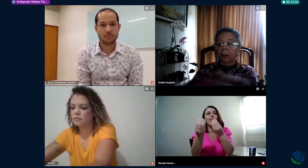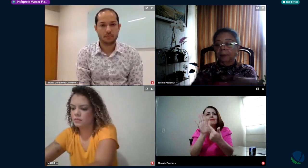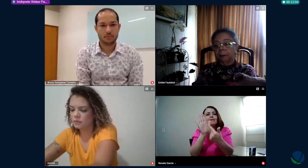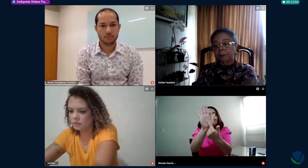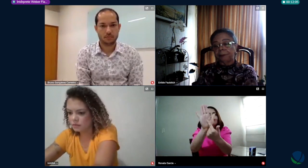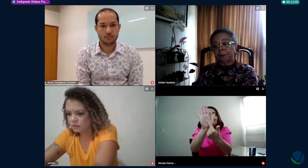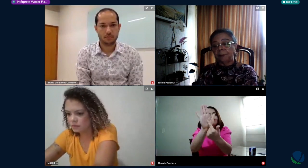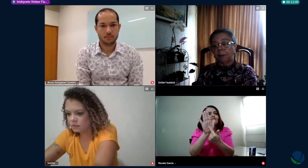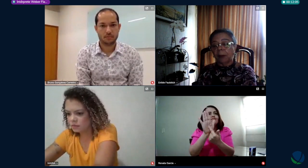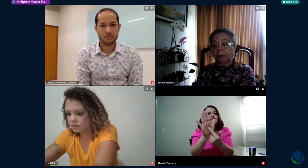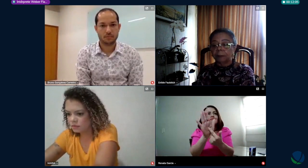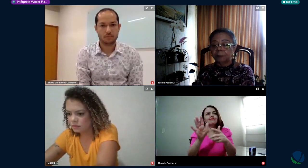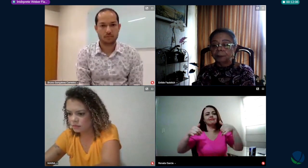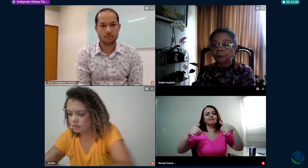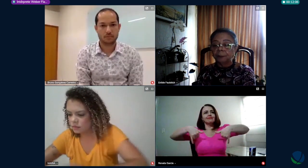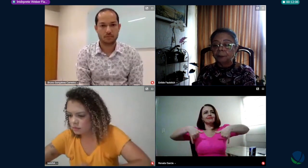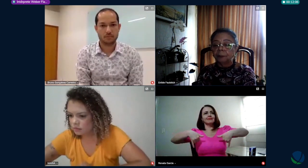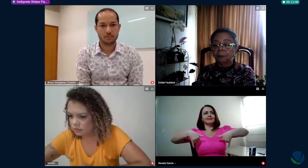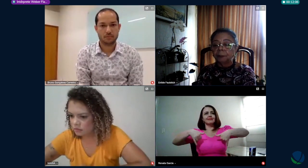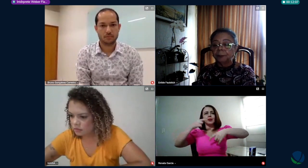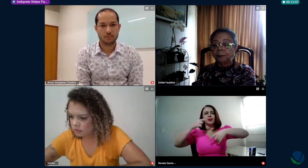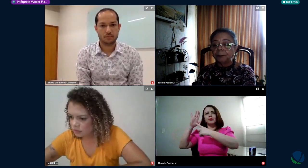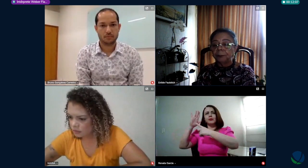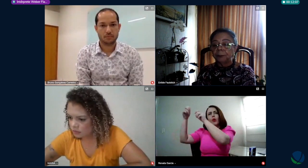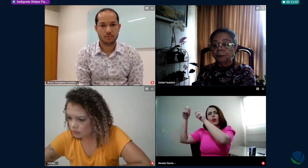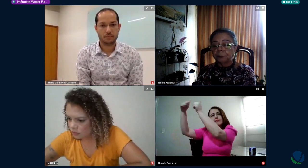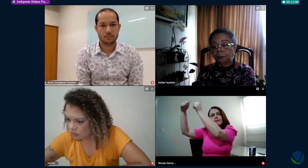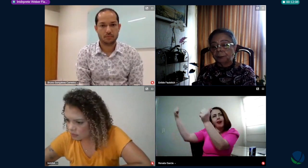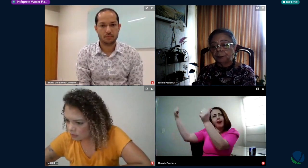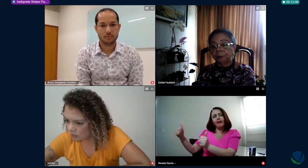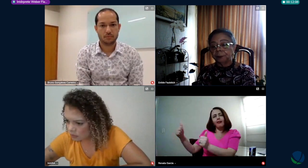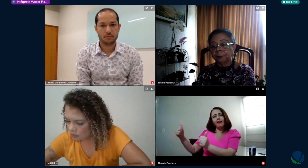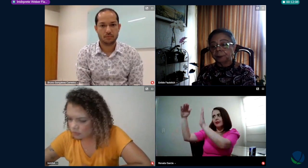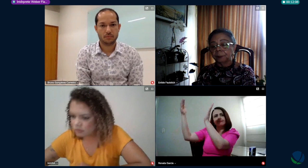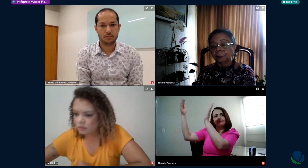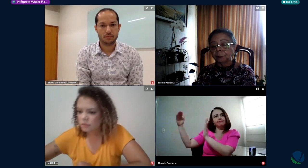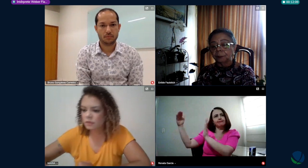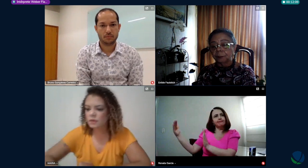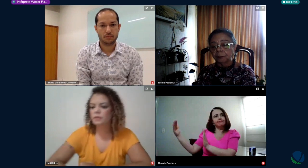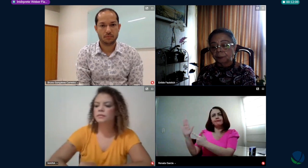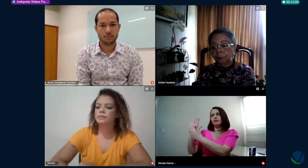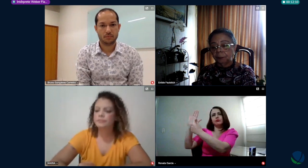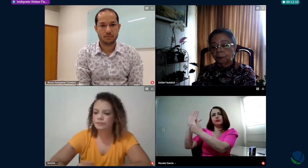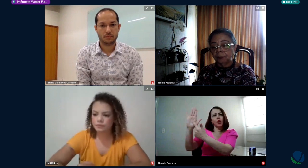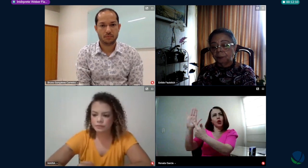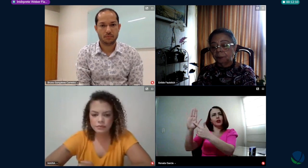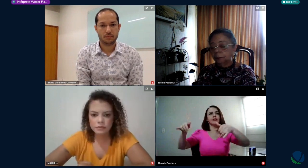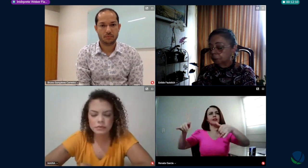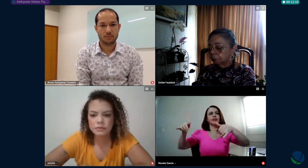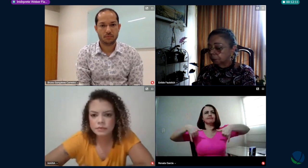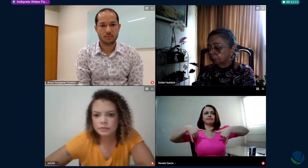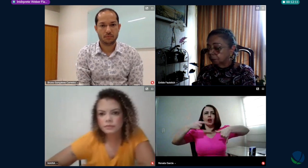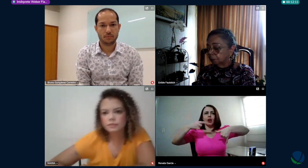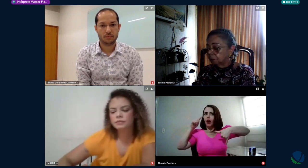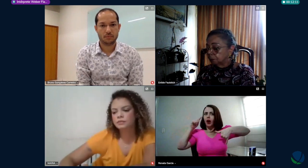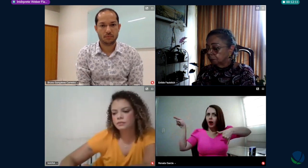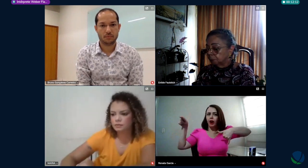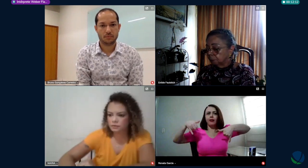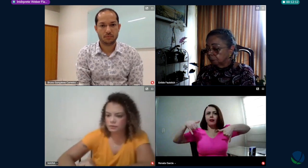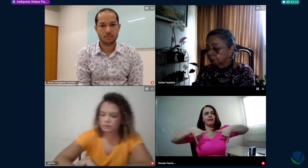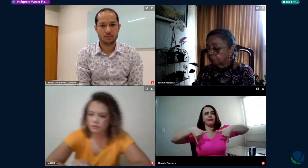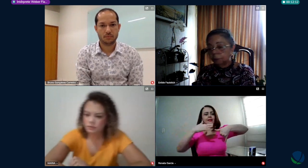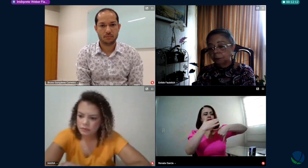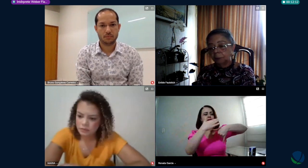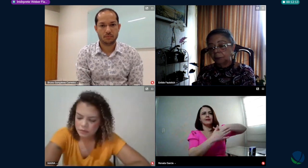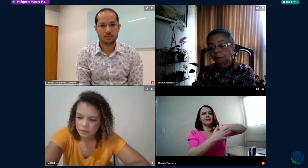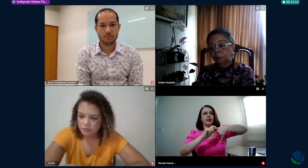funcional. E aí é por isso que eu represento, por exemplo, a escápula dessa maneira. Nesse sinal,